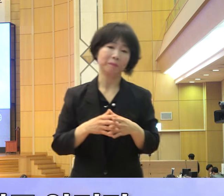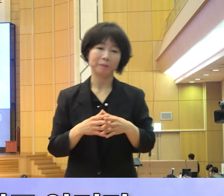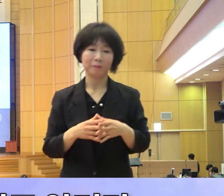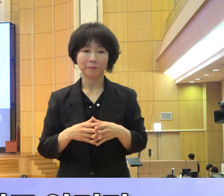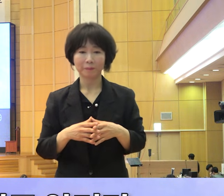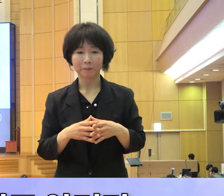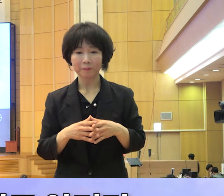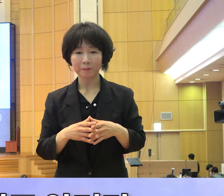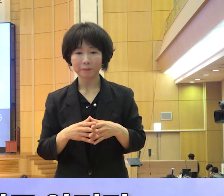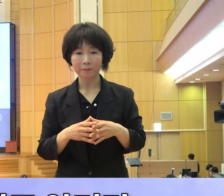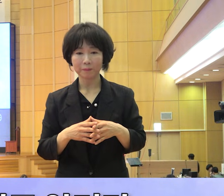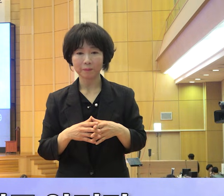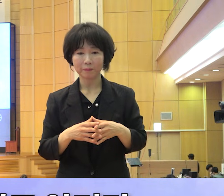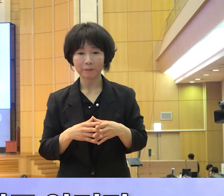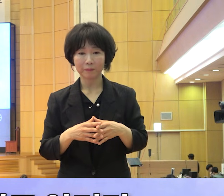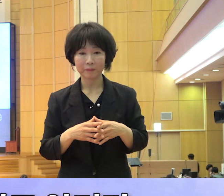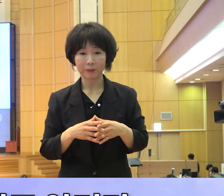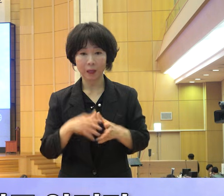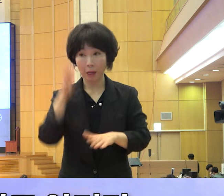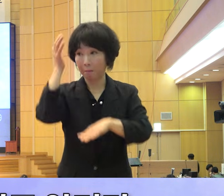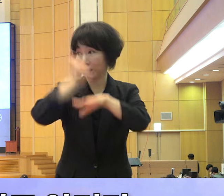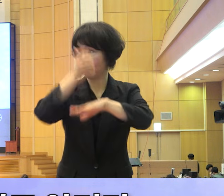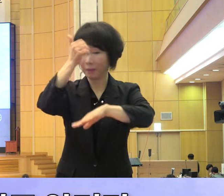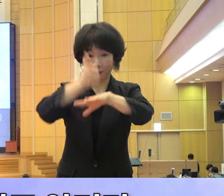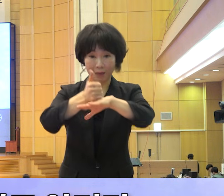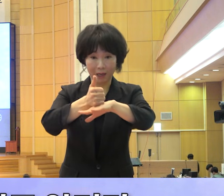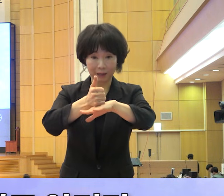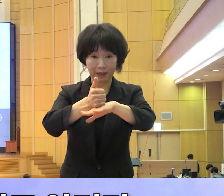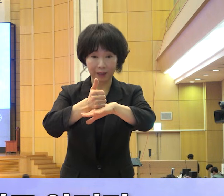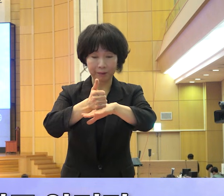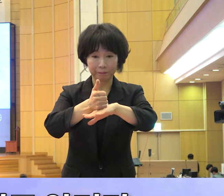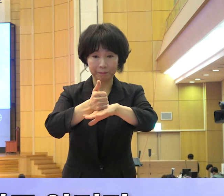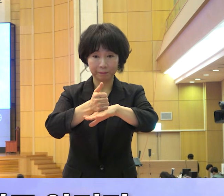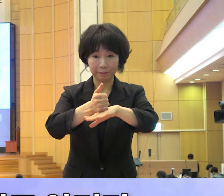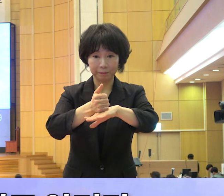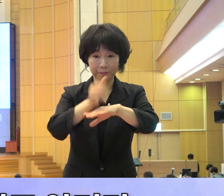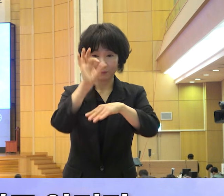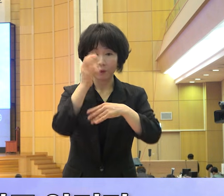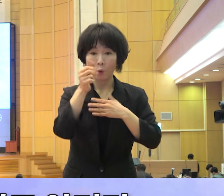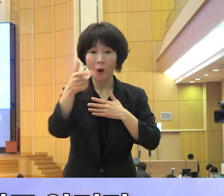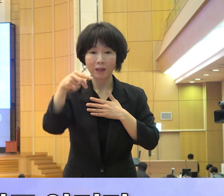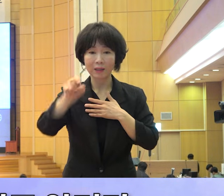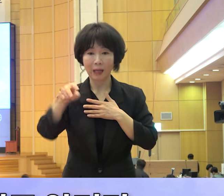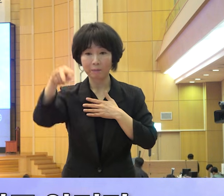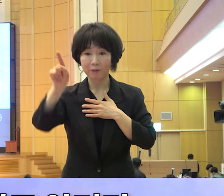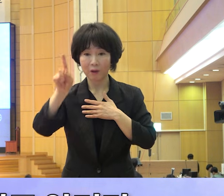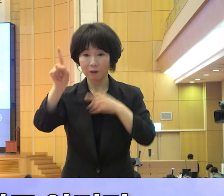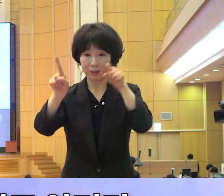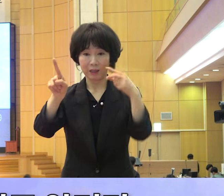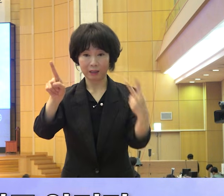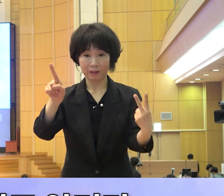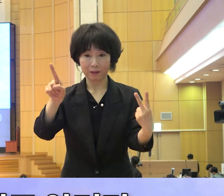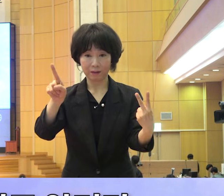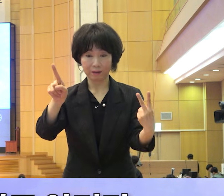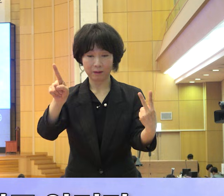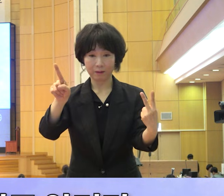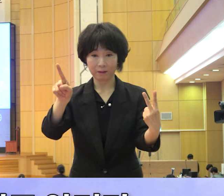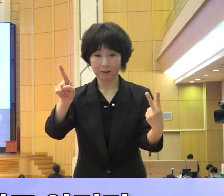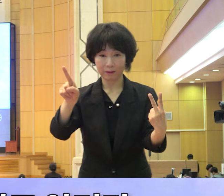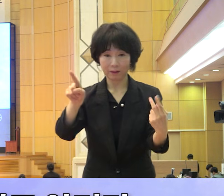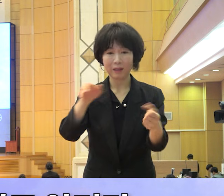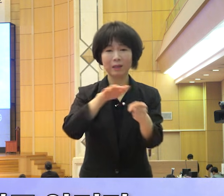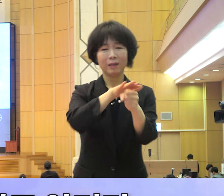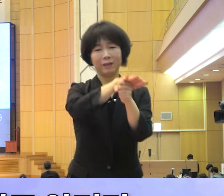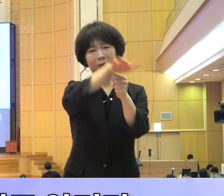그냥 찾아 읽기만 하겠습니다. 마지막 절이니까. 요한 3서 1장 2절에 보니까 사랑하는 자여